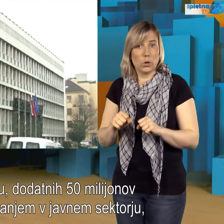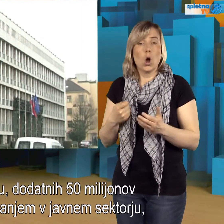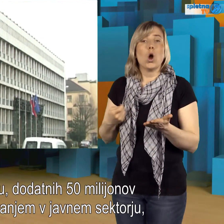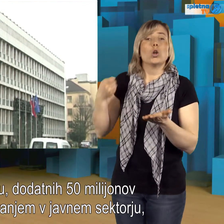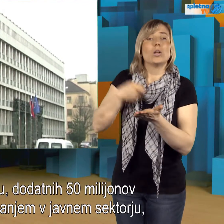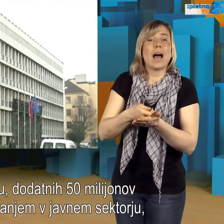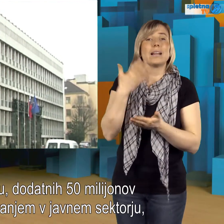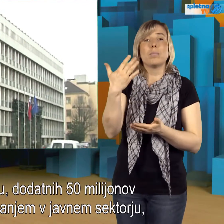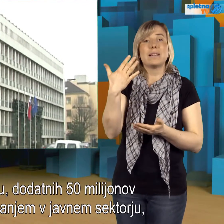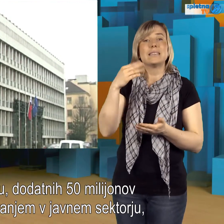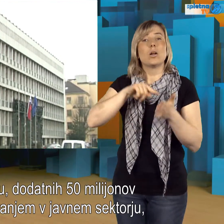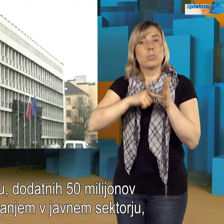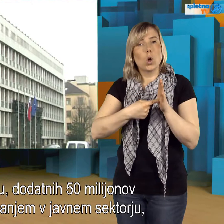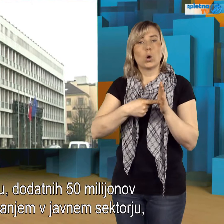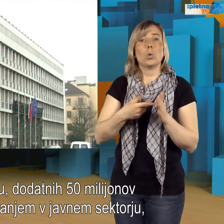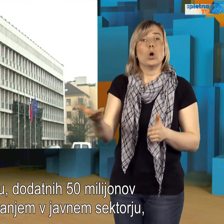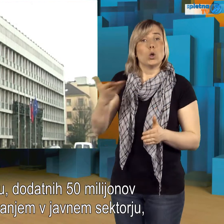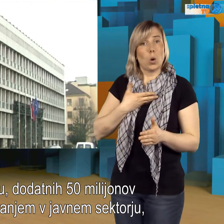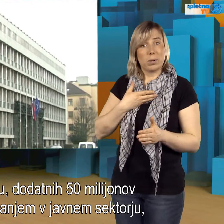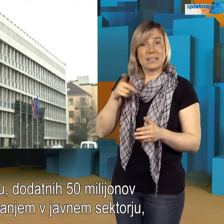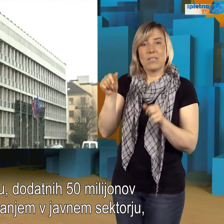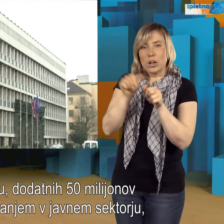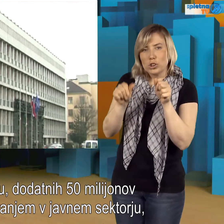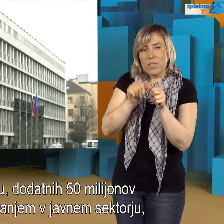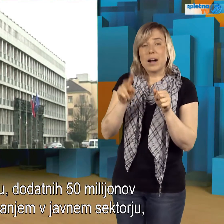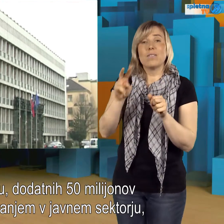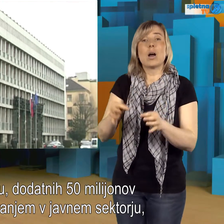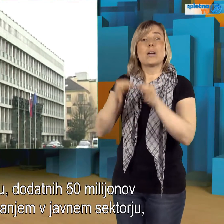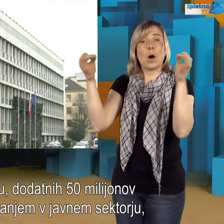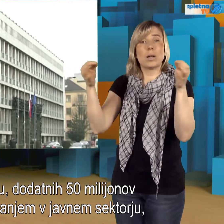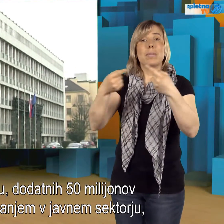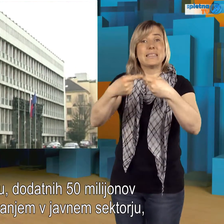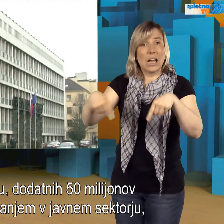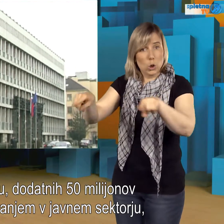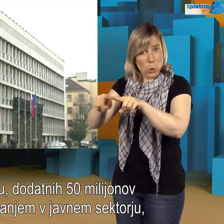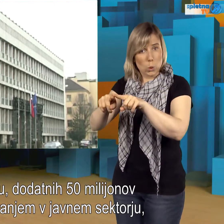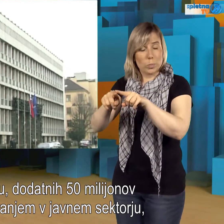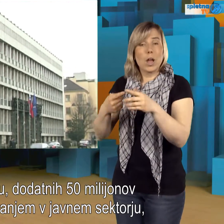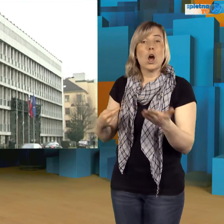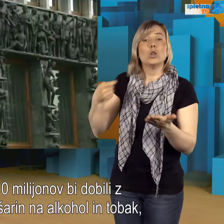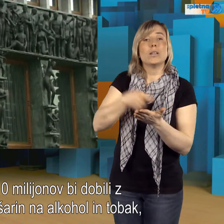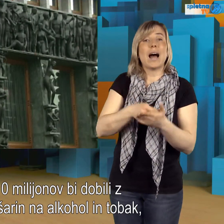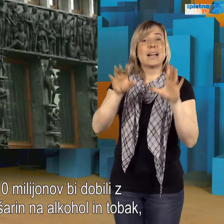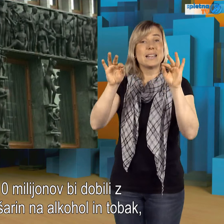z varčevanjem v javnem sektorju, dodatnih 10 milijonov bi dobili z zvišanjem trošarin na alkohol in